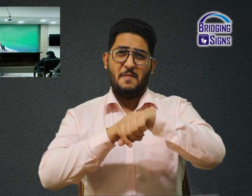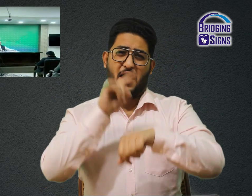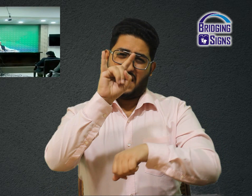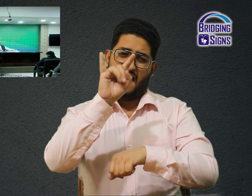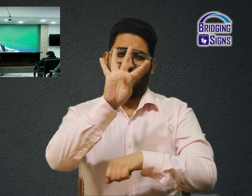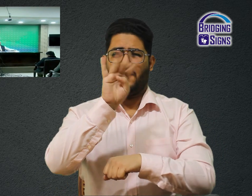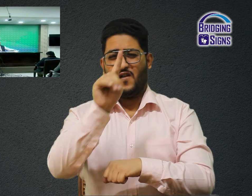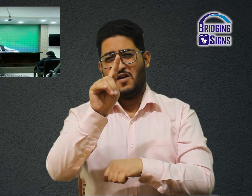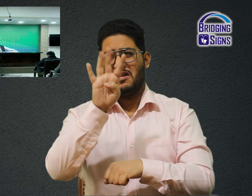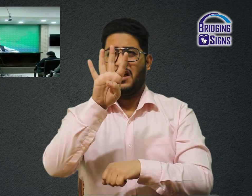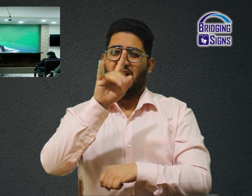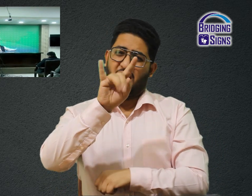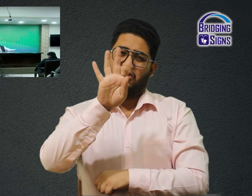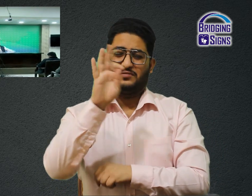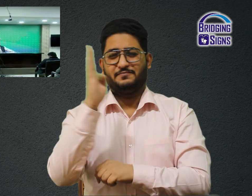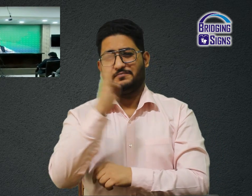11:41 पर